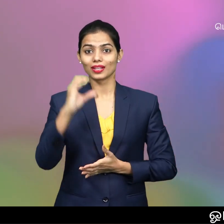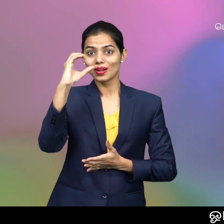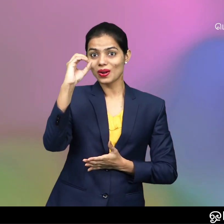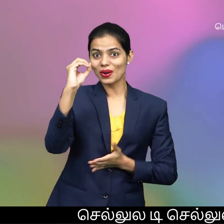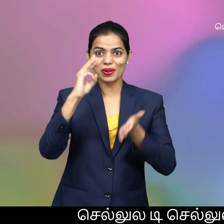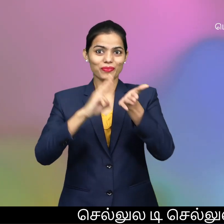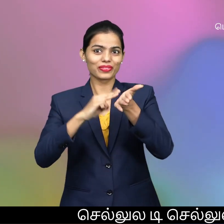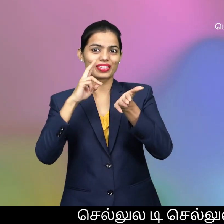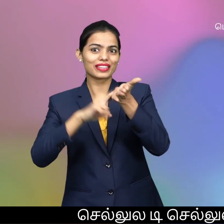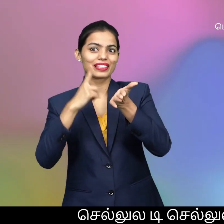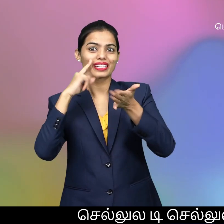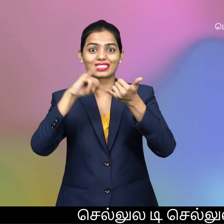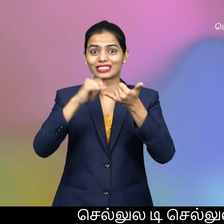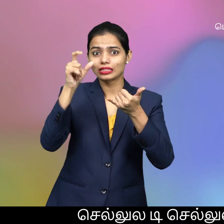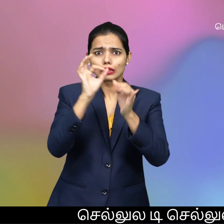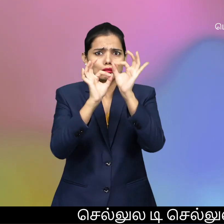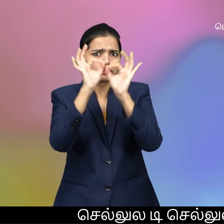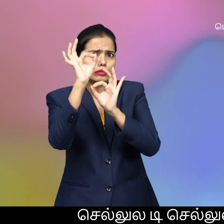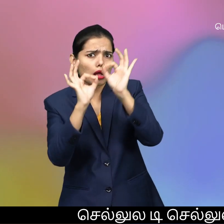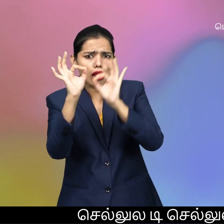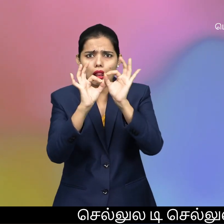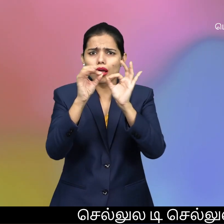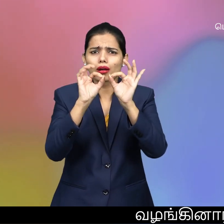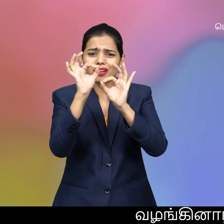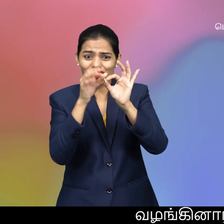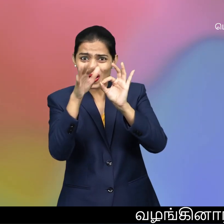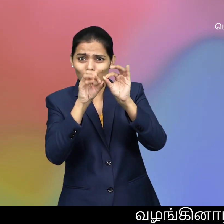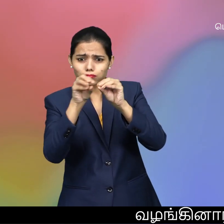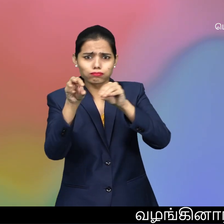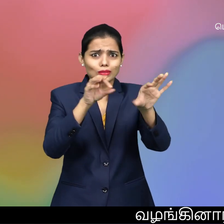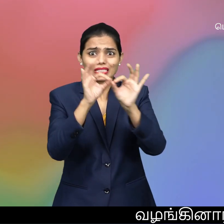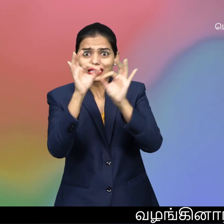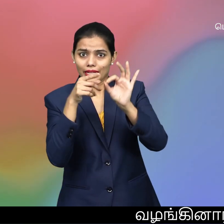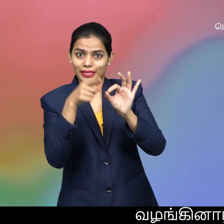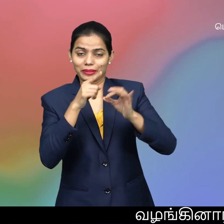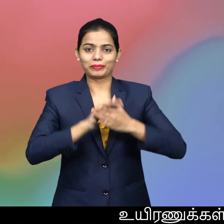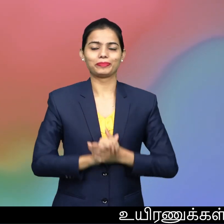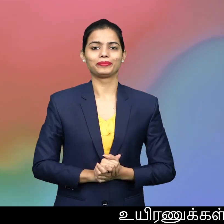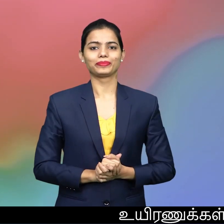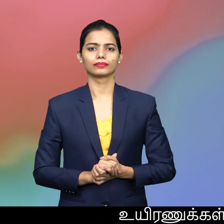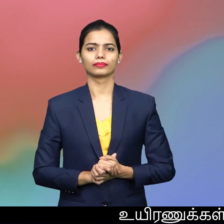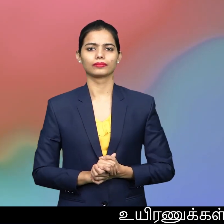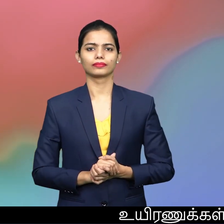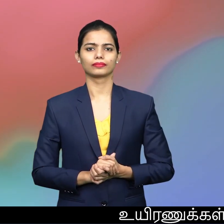ஆம்னிஸ் செல்லுலா டி செல்லுலா என்ற சொற்றொடரை வழங்கினார். இதன் பொருள் உயிரணுக்கள் முன்பே